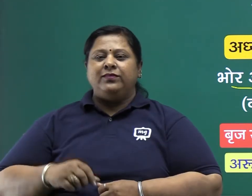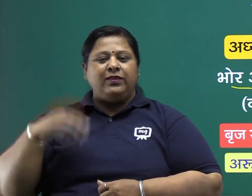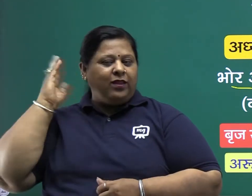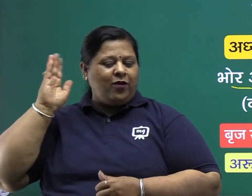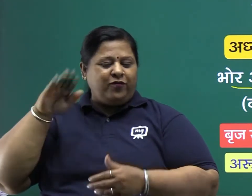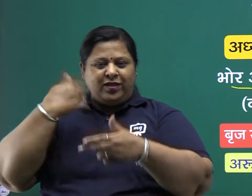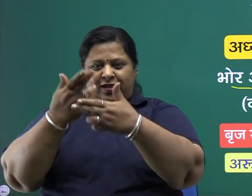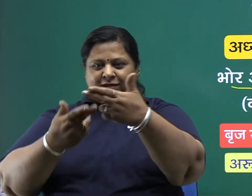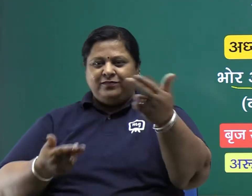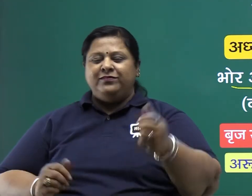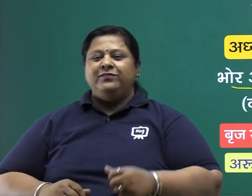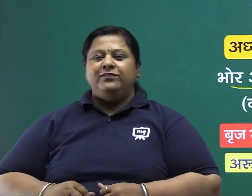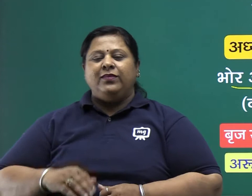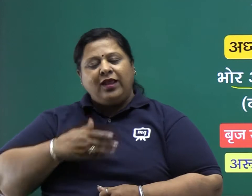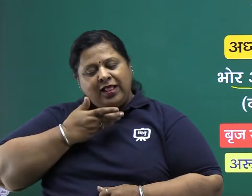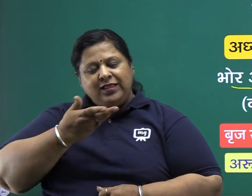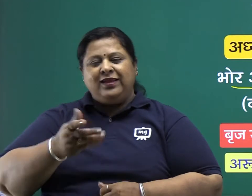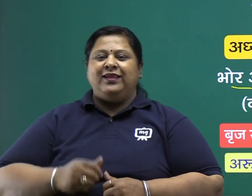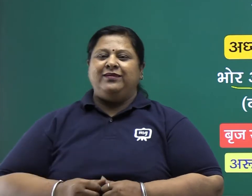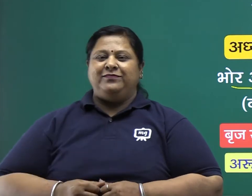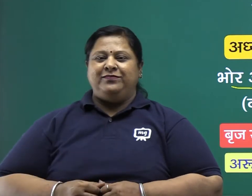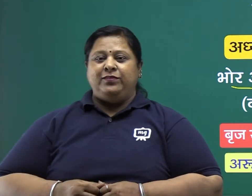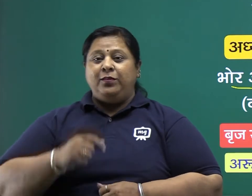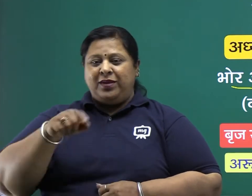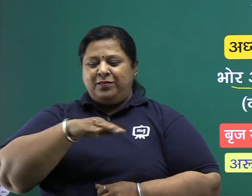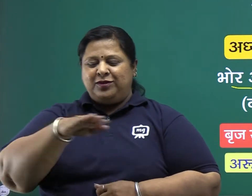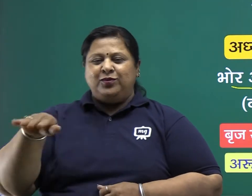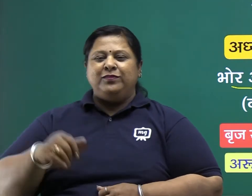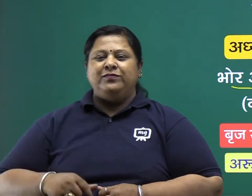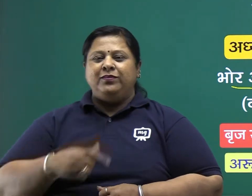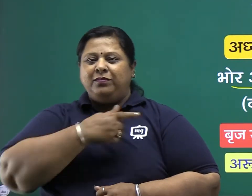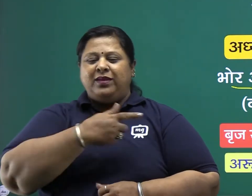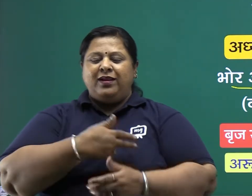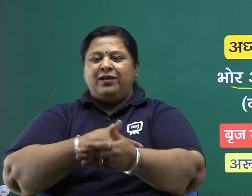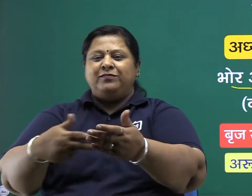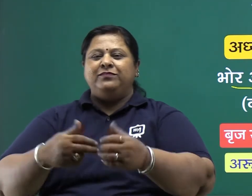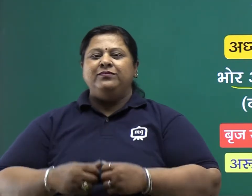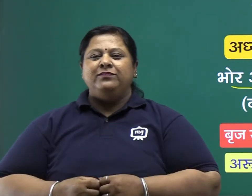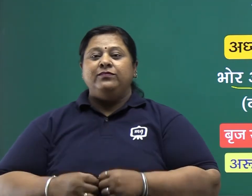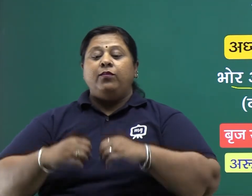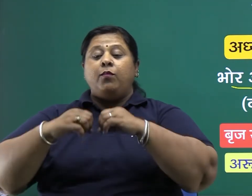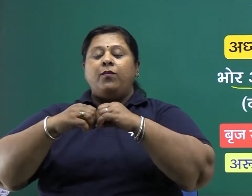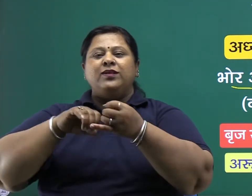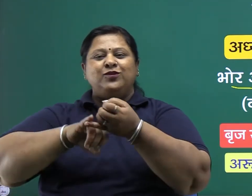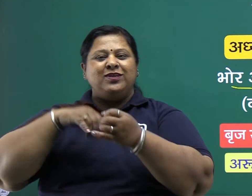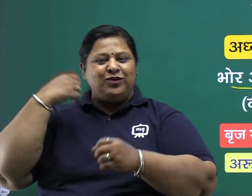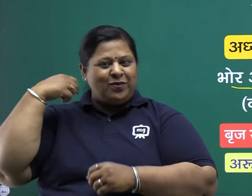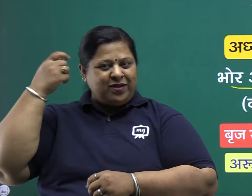कविता का अध्ययन करेंगे। प्यारे बच्चों, मेरा नाम ब्रिज सुंदर